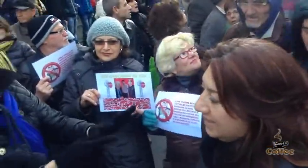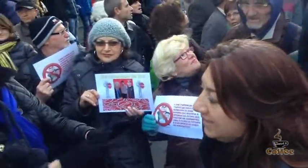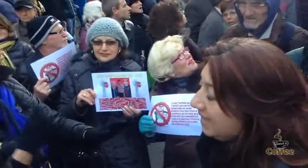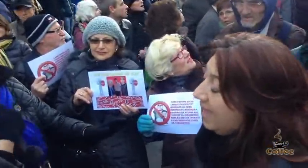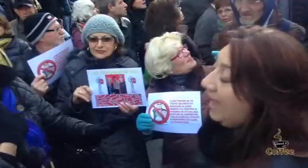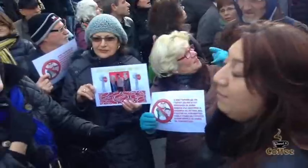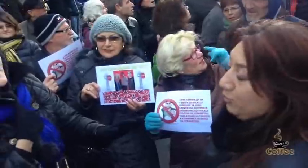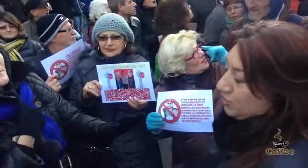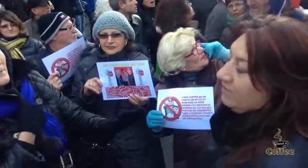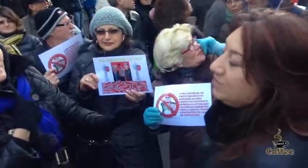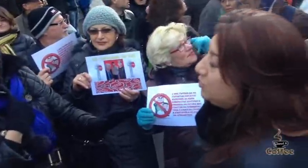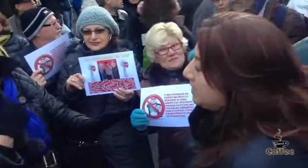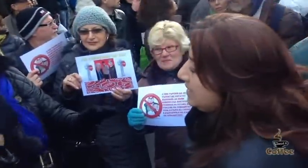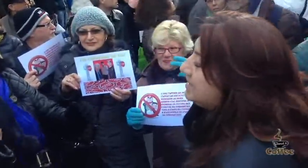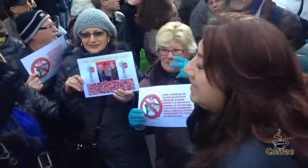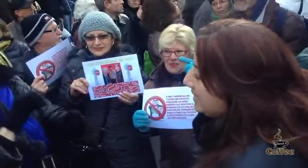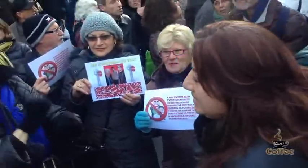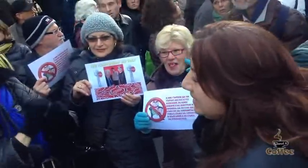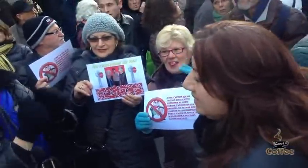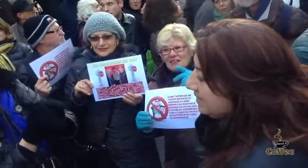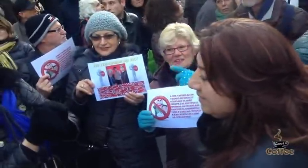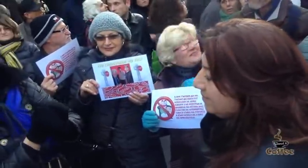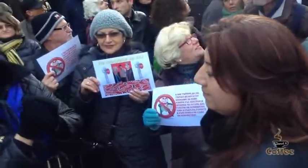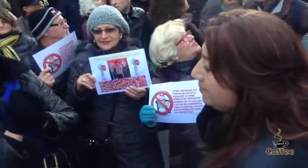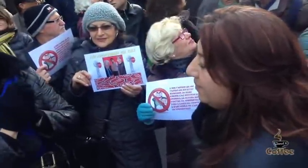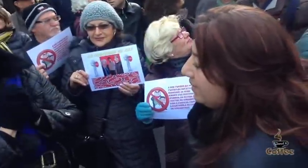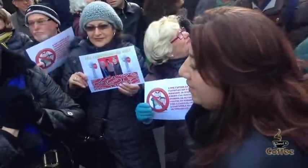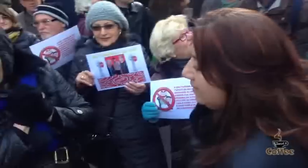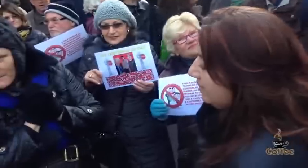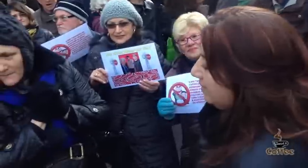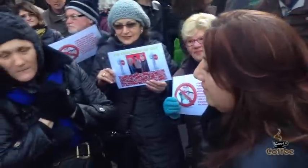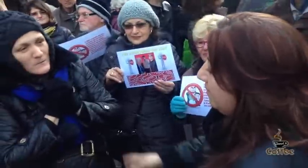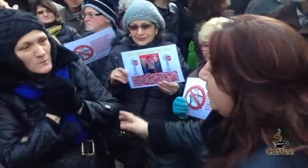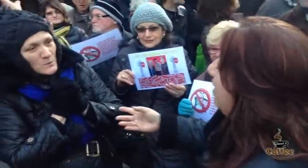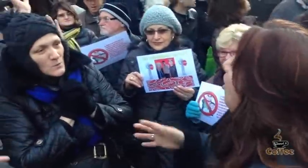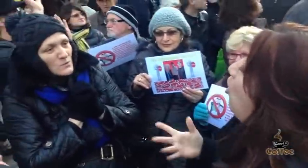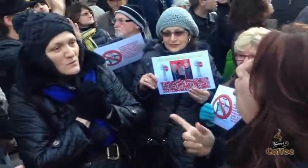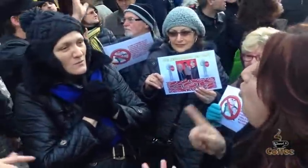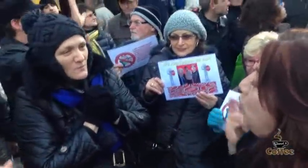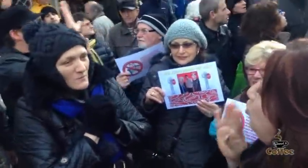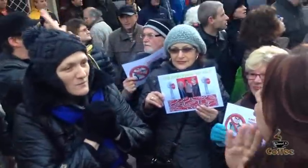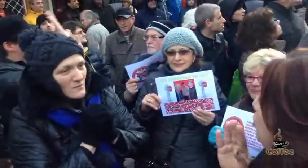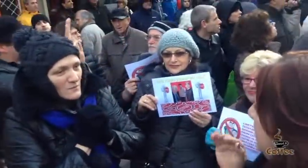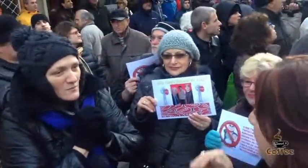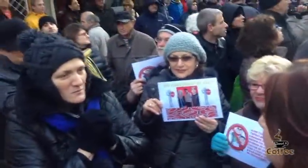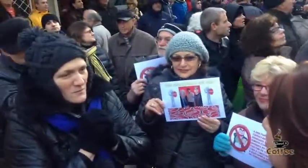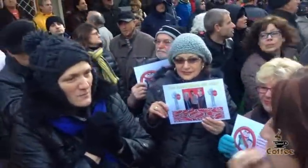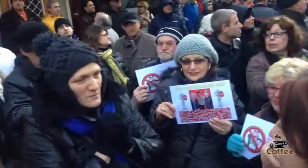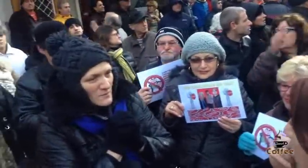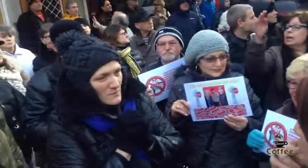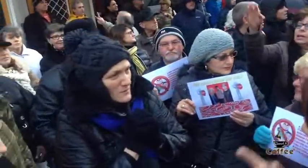000, а получават субсидия за 10 000. Това значи членовете въобще в самия съюз са 4